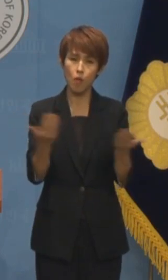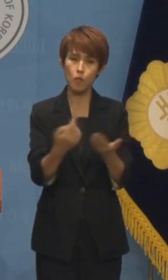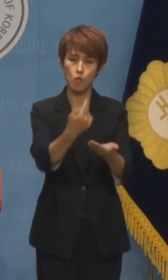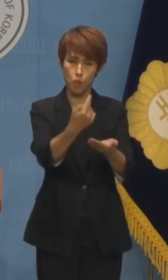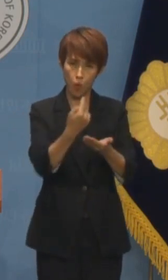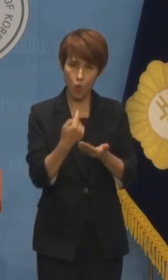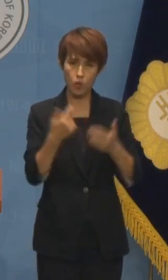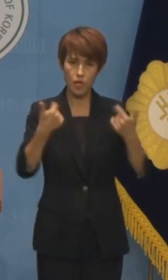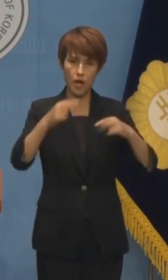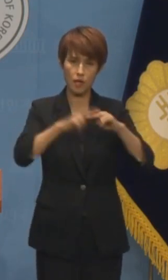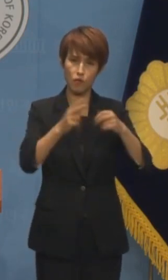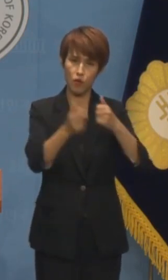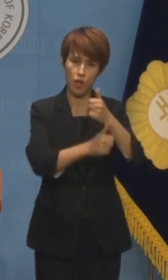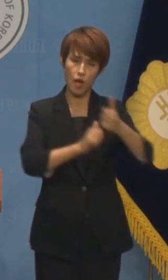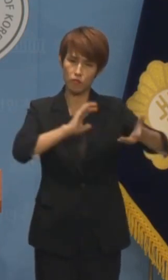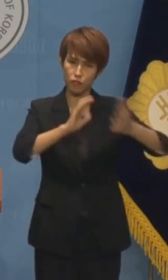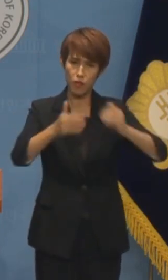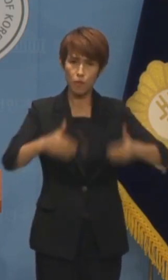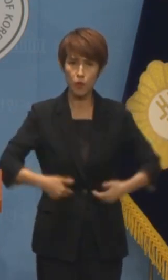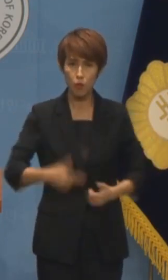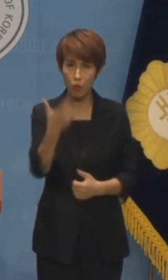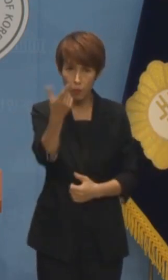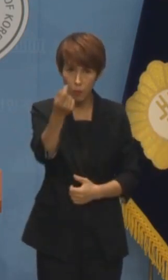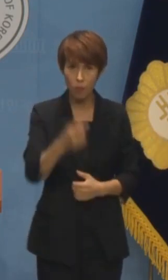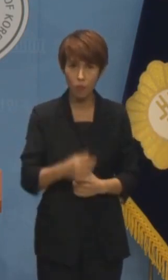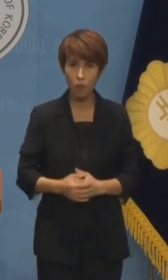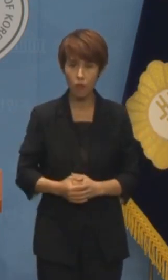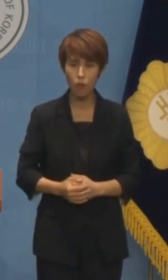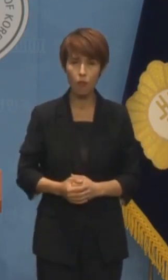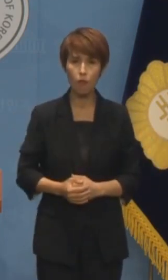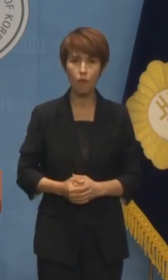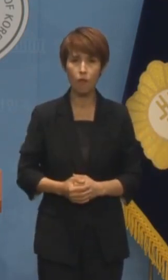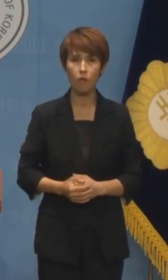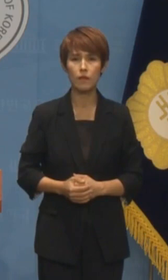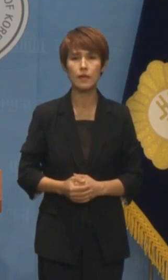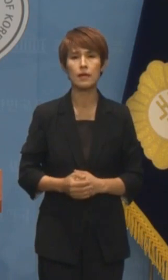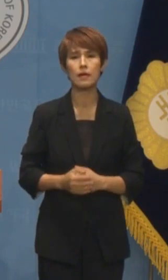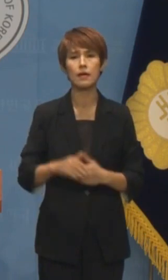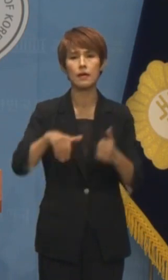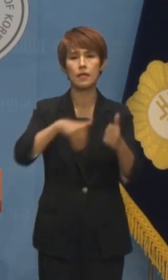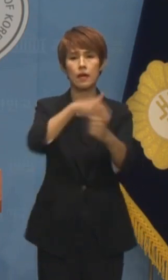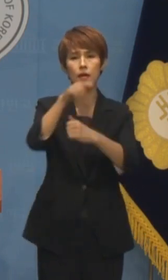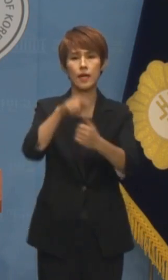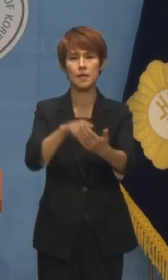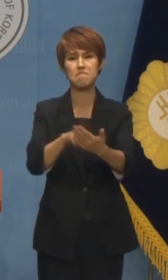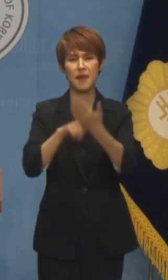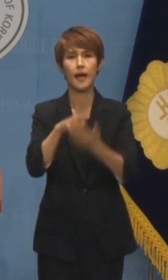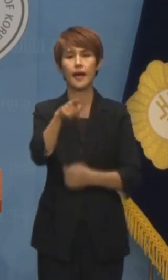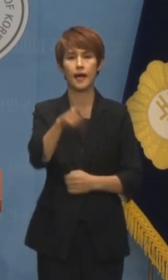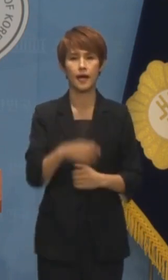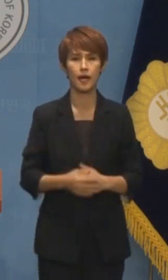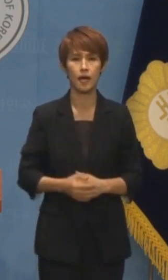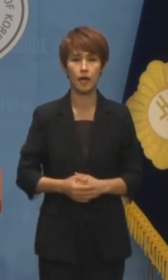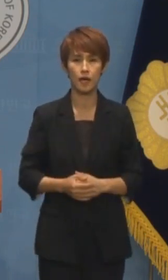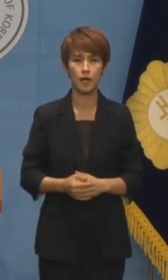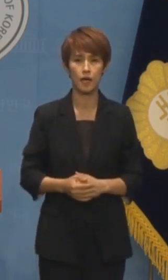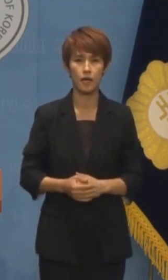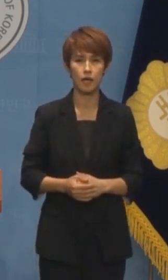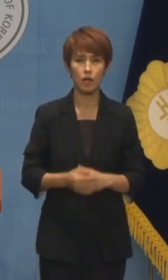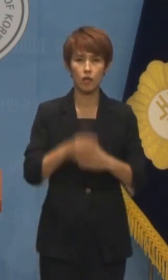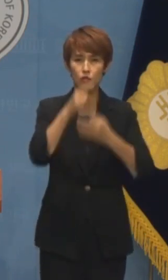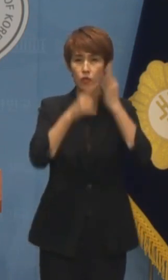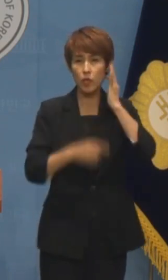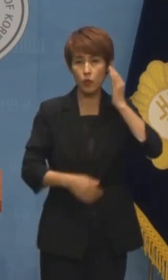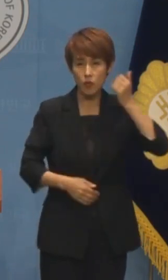간 의견 공유가 필요한 것 아닐까요? 이제 모든 진실은 드러났습니다. 오늘 일로